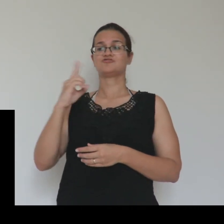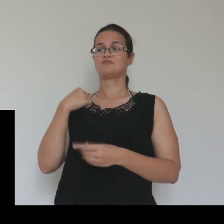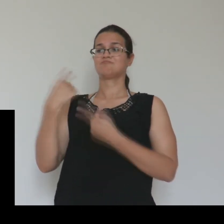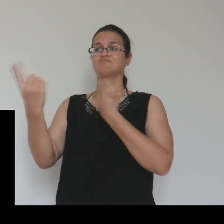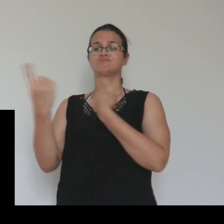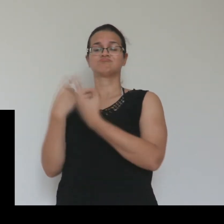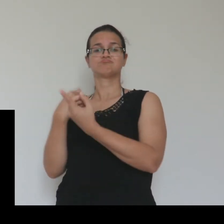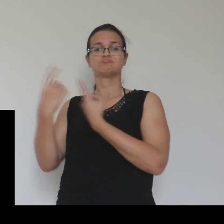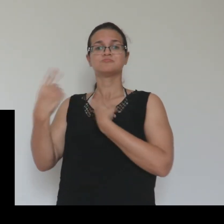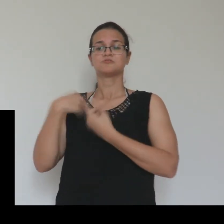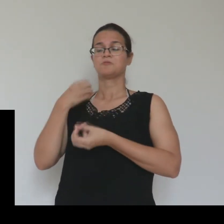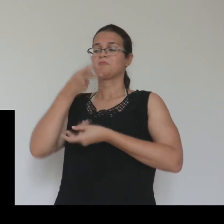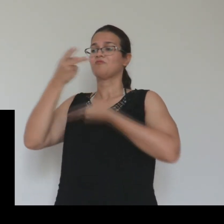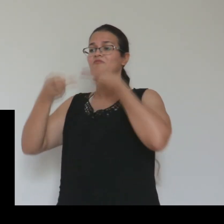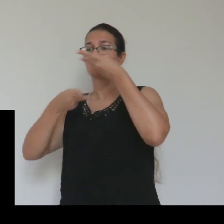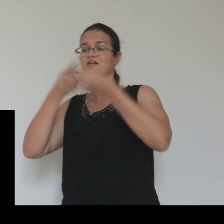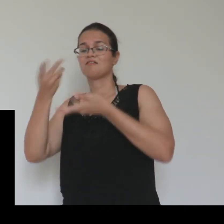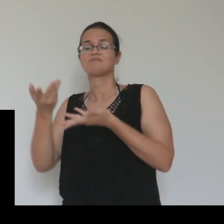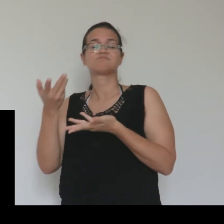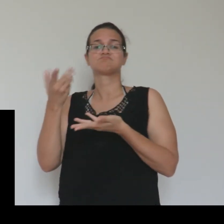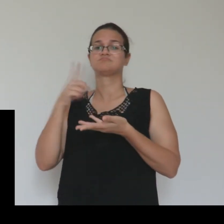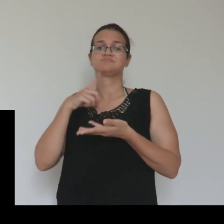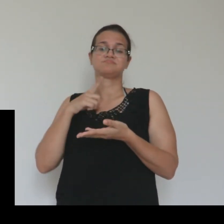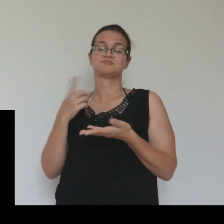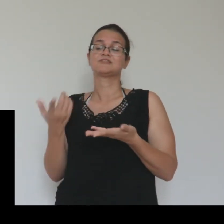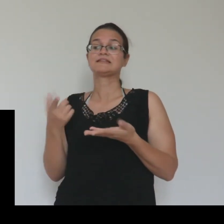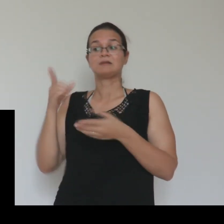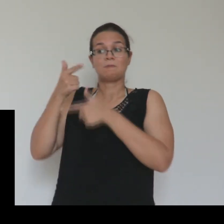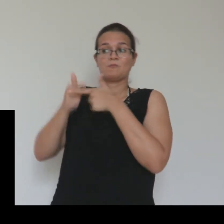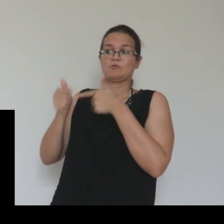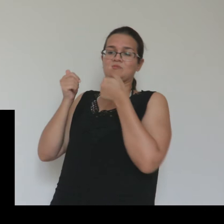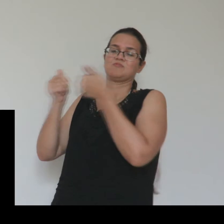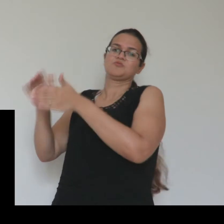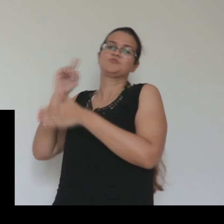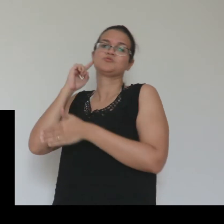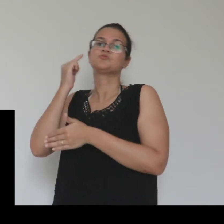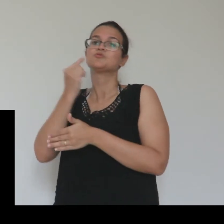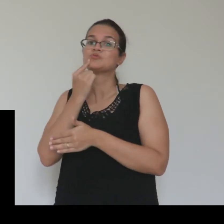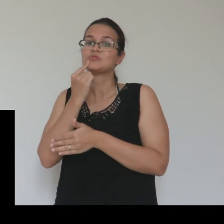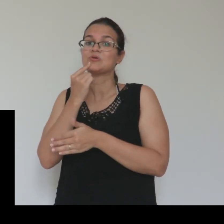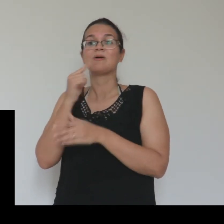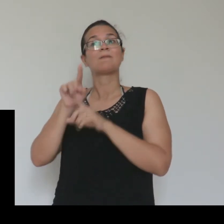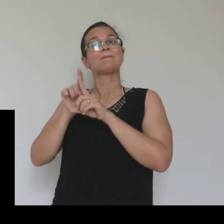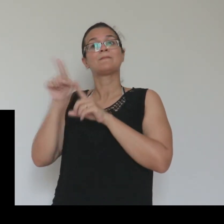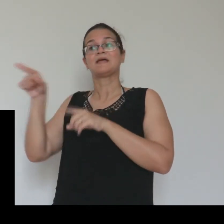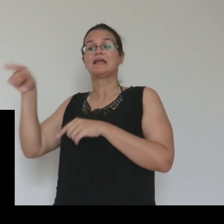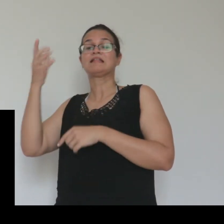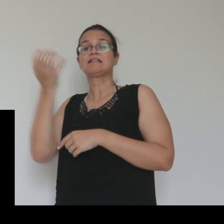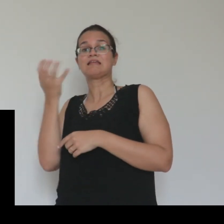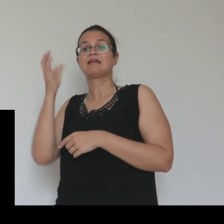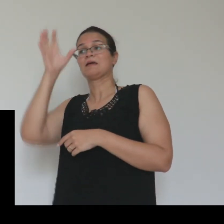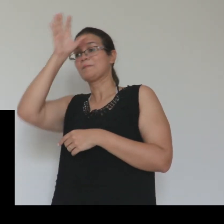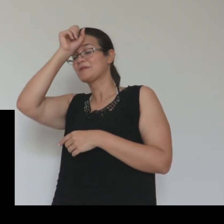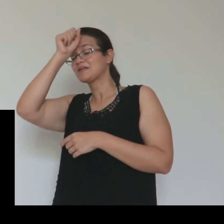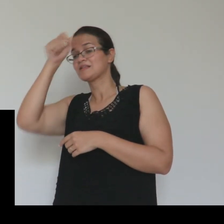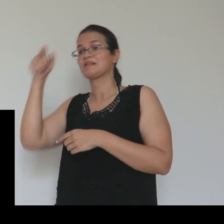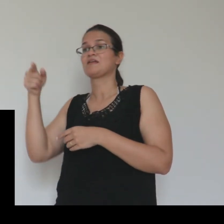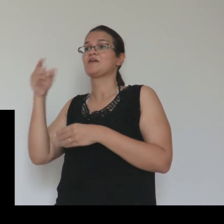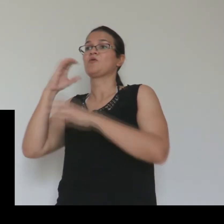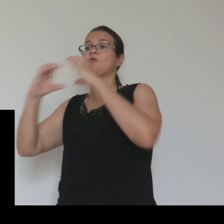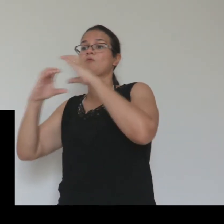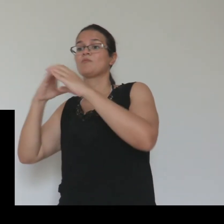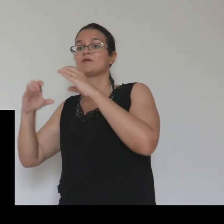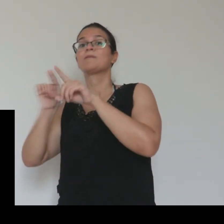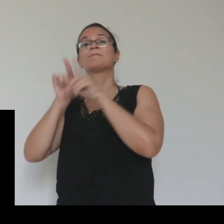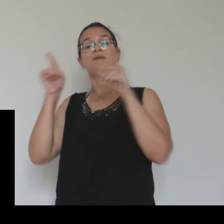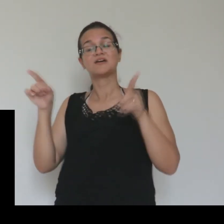dele, ele que tem que aprender a comunicar, ele que tem que aprender a comunicar comigo, a falar. Porém, foi provado que é muito mais difícil para eles comunicarem, esse